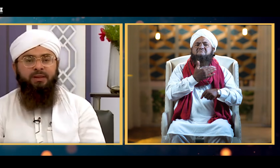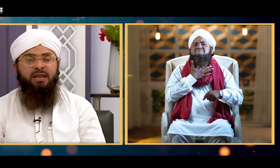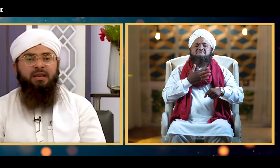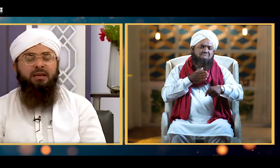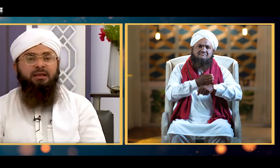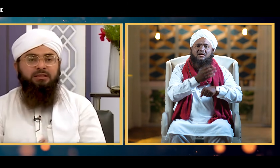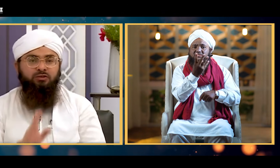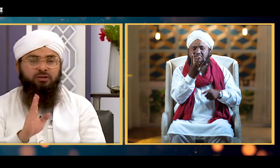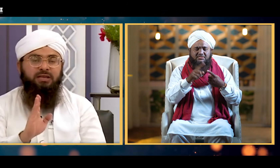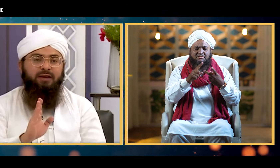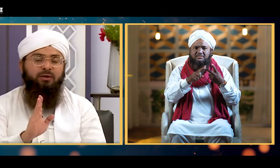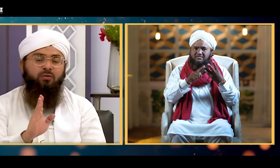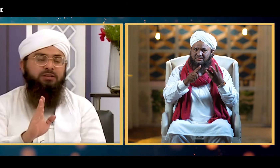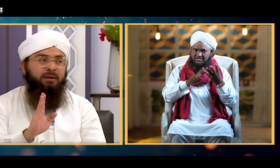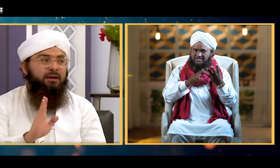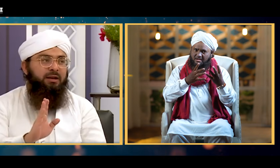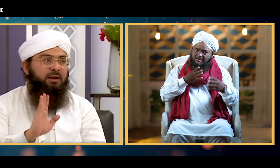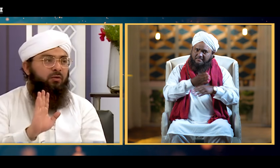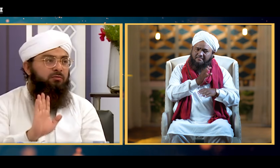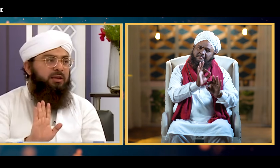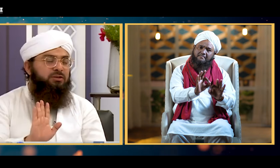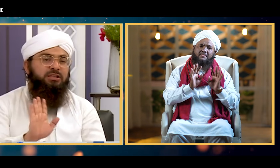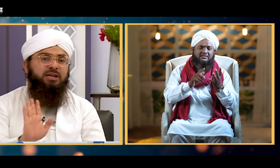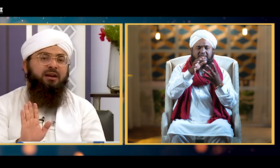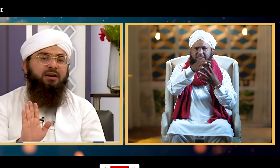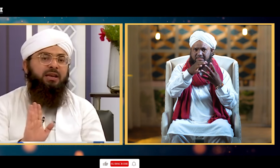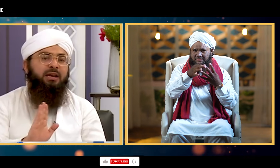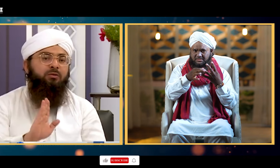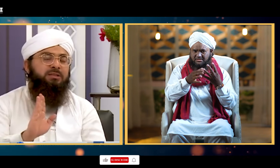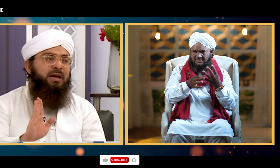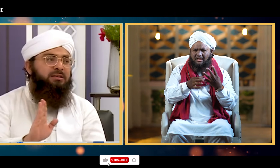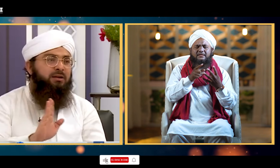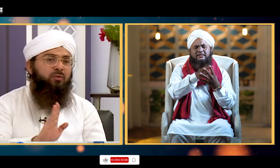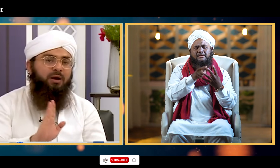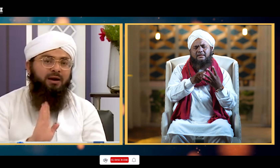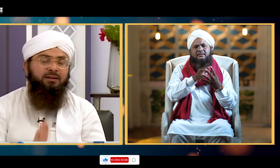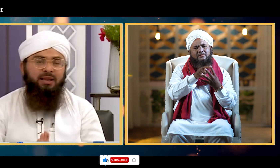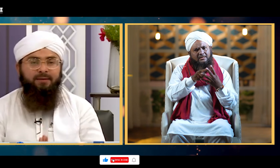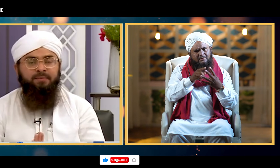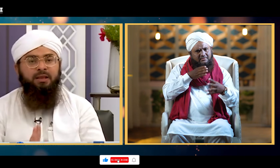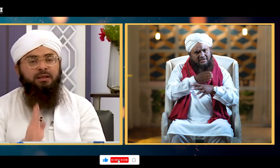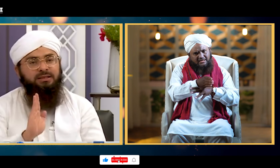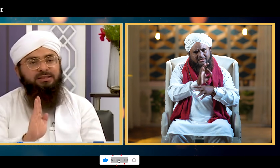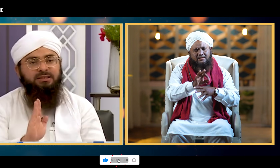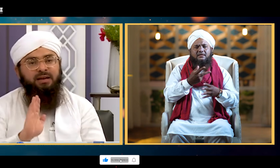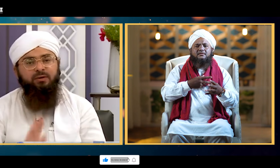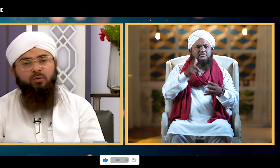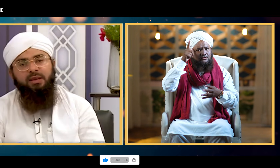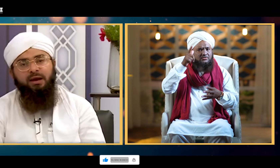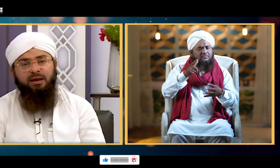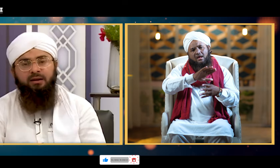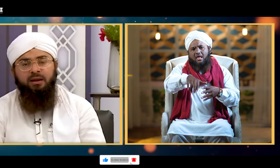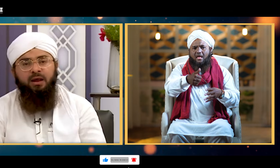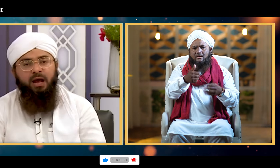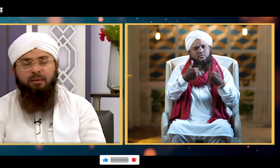ہے۔ جو جانور کو ذبح کرنے کا حکم ہے کہ اس کی 4 رگیں یا ان میں سے اکثر کو کاٹ دیا، جس سے جانور ہو